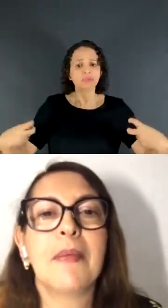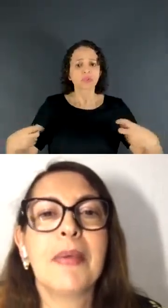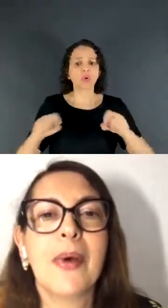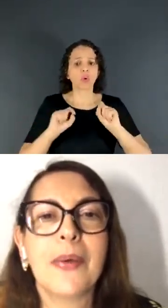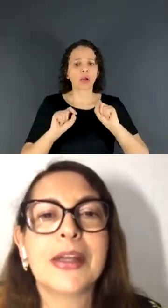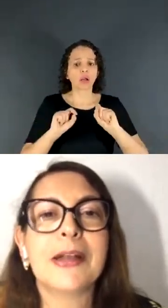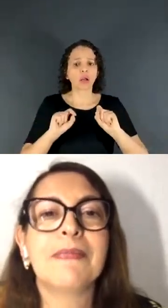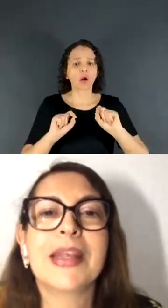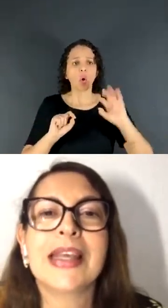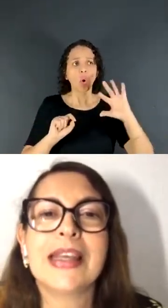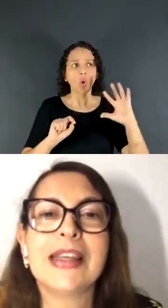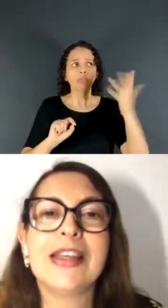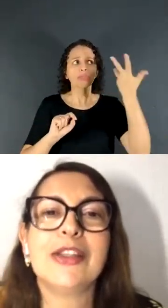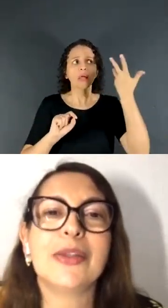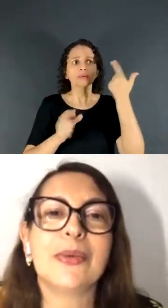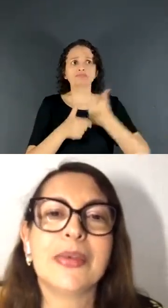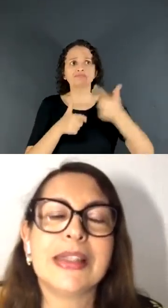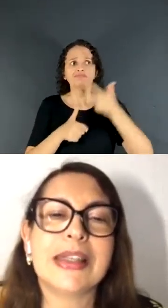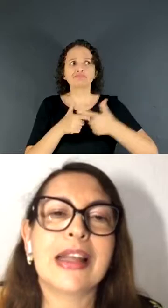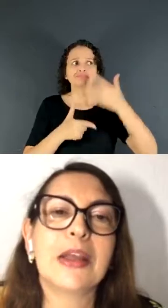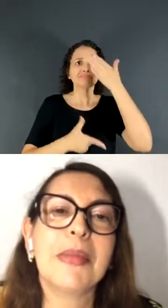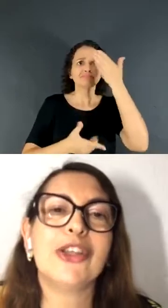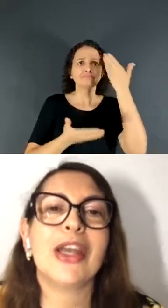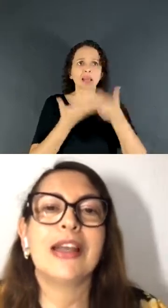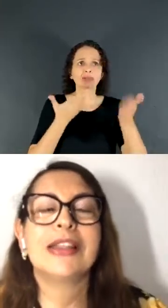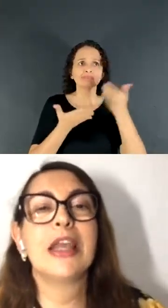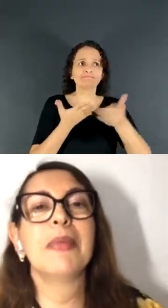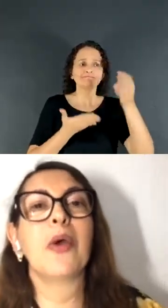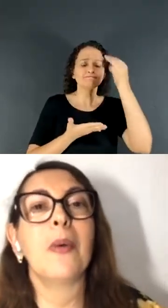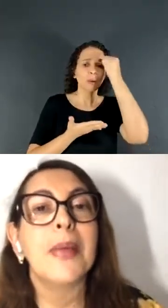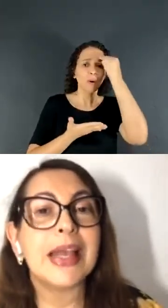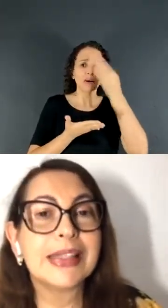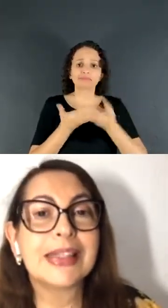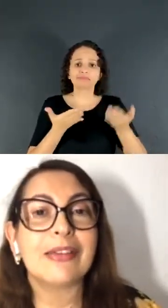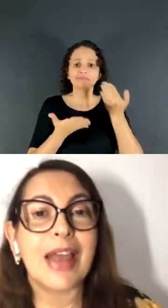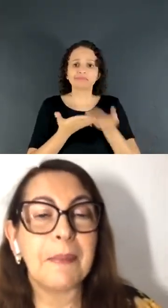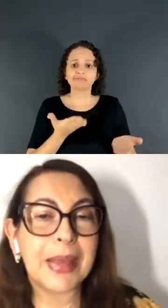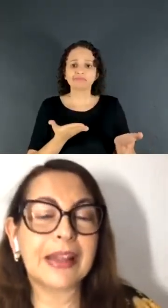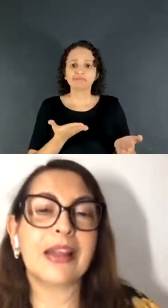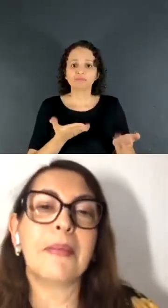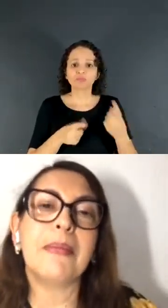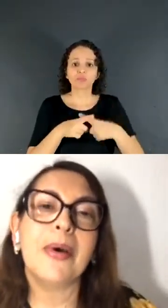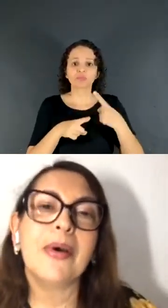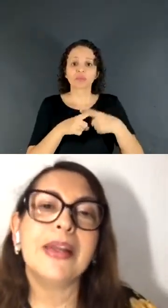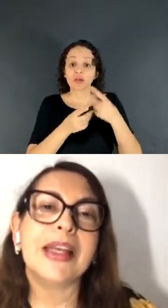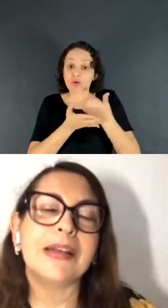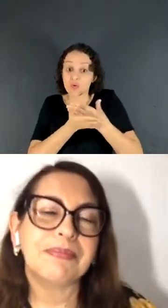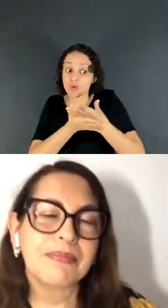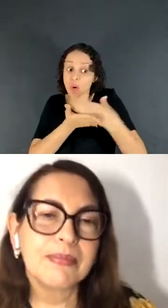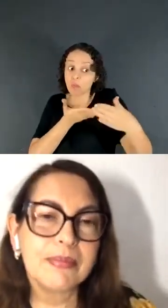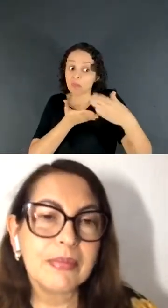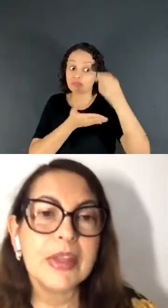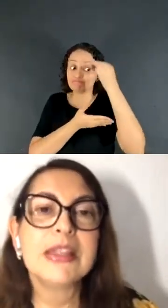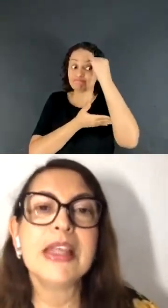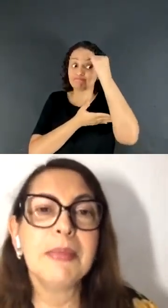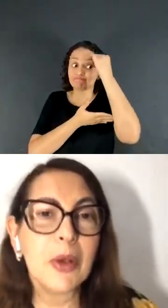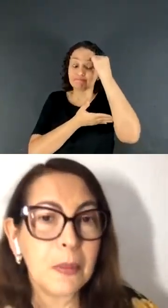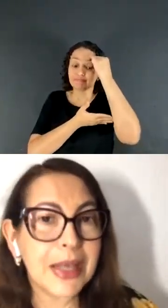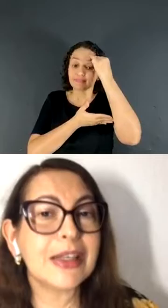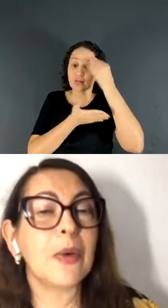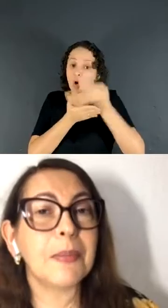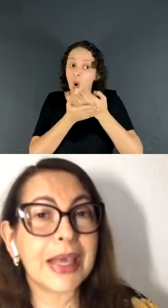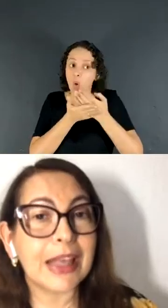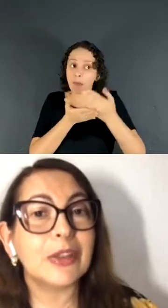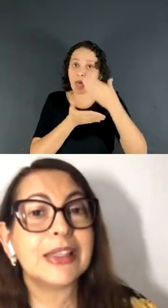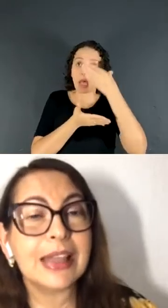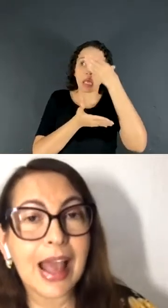perdas da memória. Isso, exatamente. Sempre começa, né, a perda da memória sempre